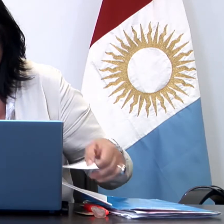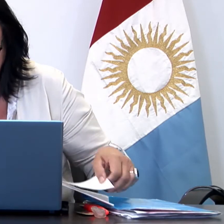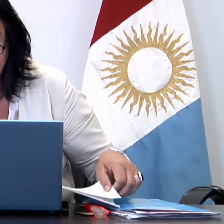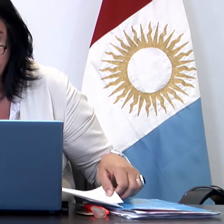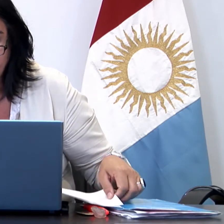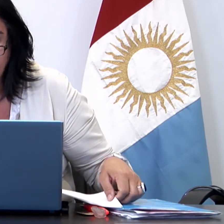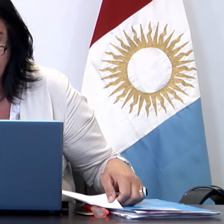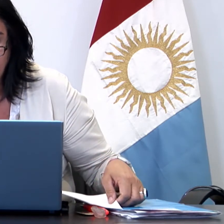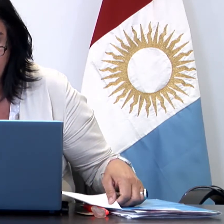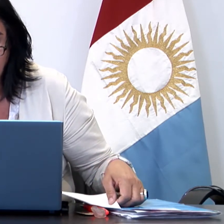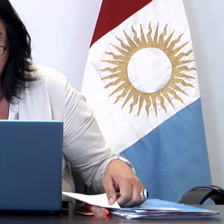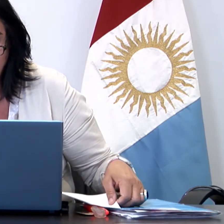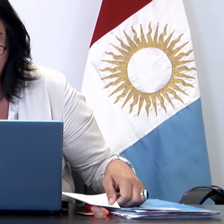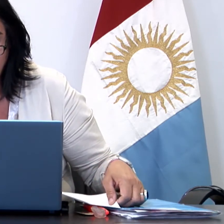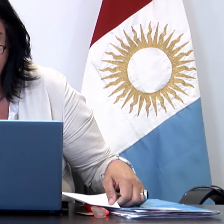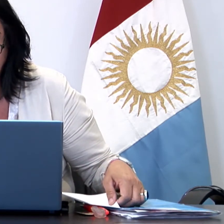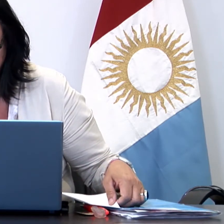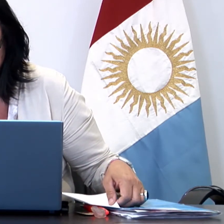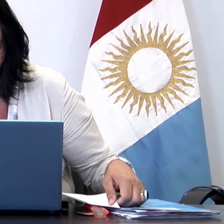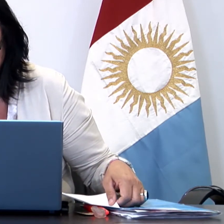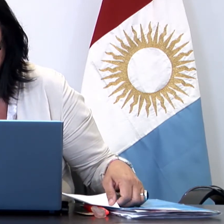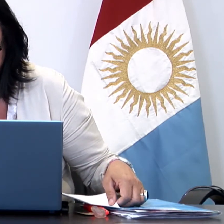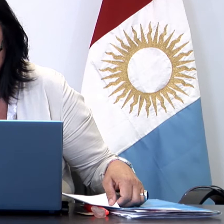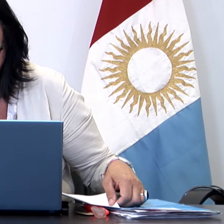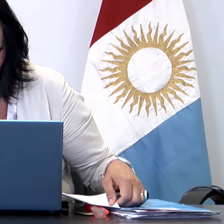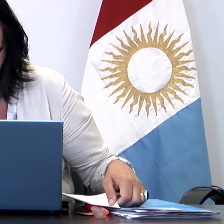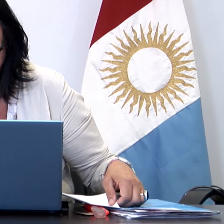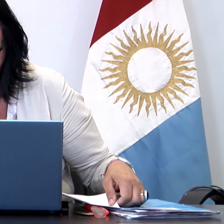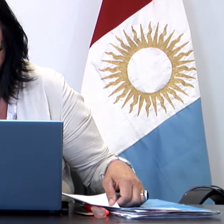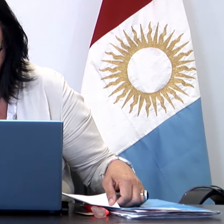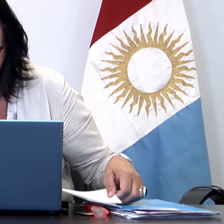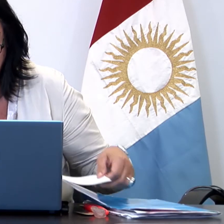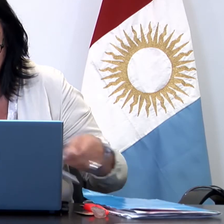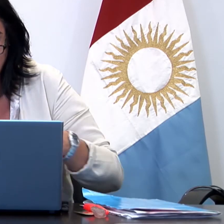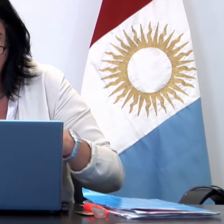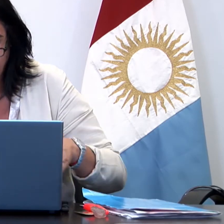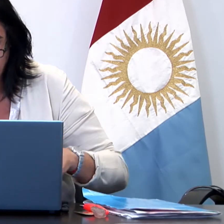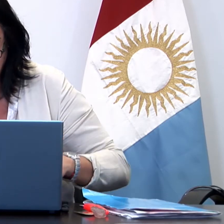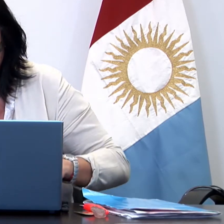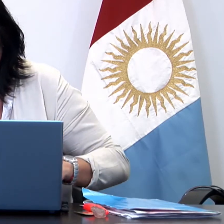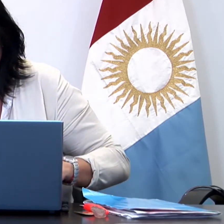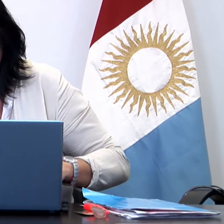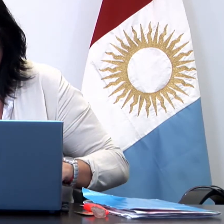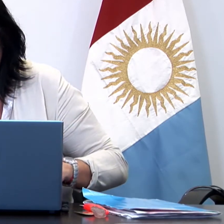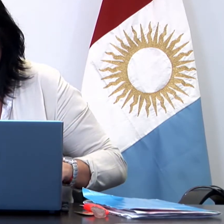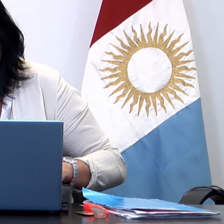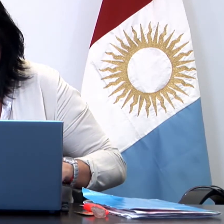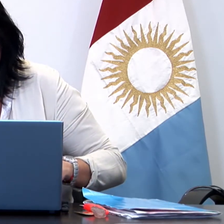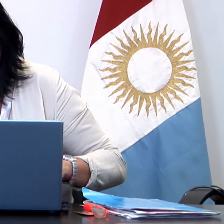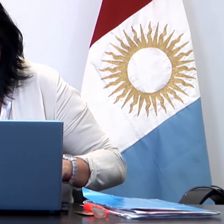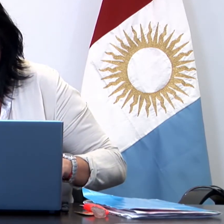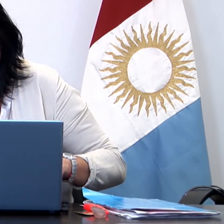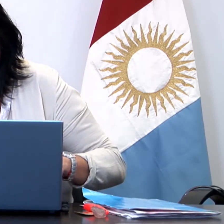Cándida, Benelli Claudio, Vera Gustavo Daniel, Bustamante Oliva Gastón Omar, Avalle